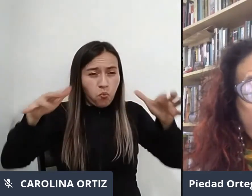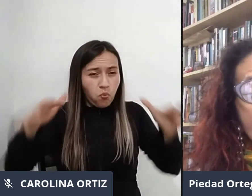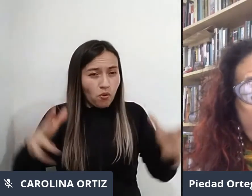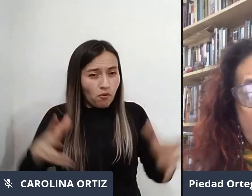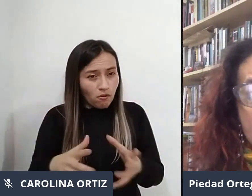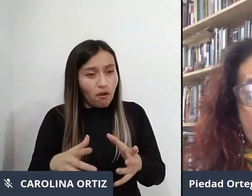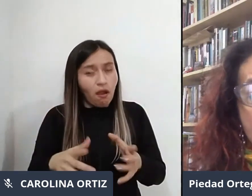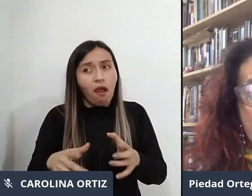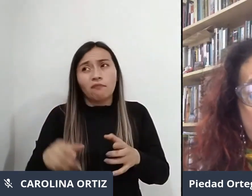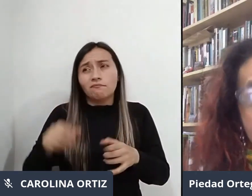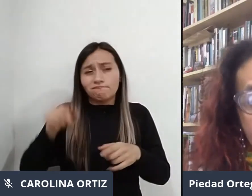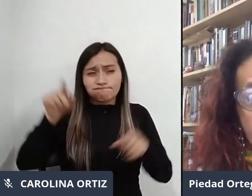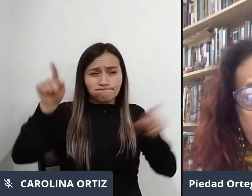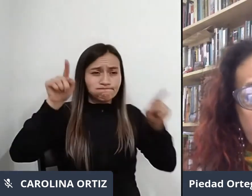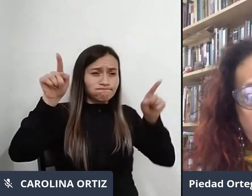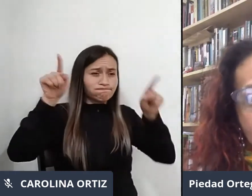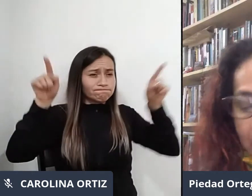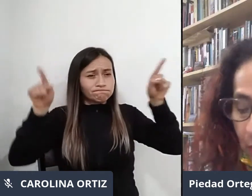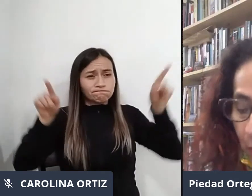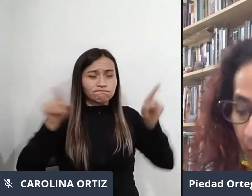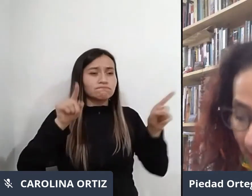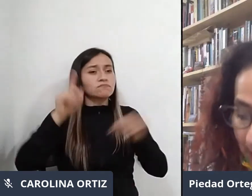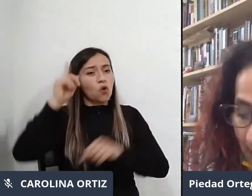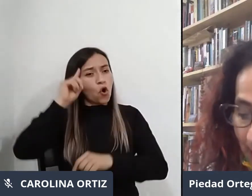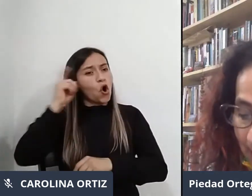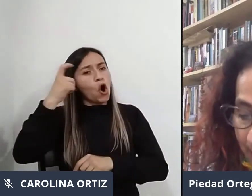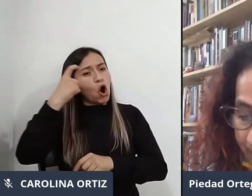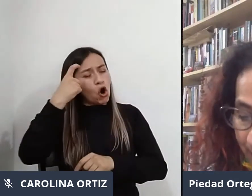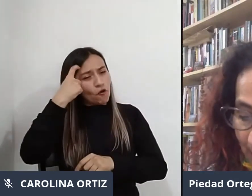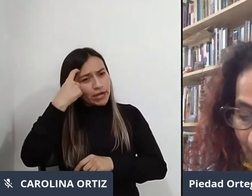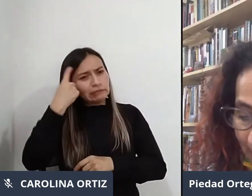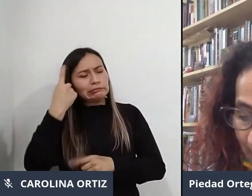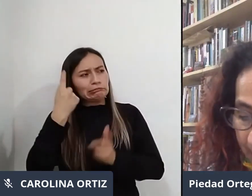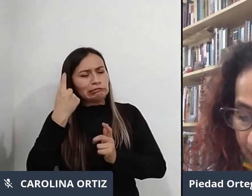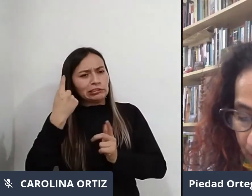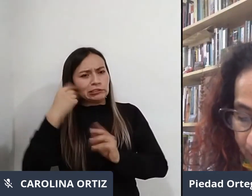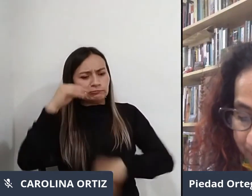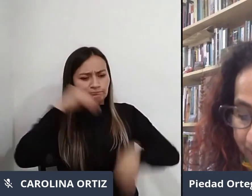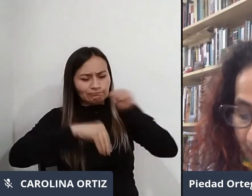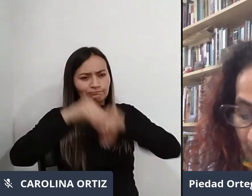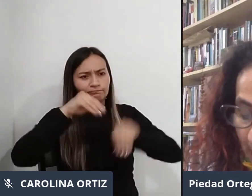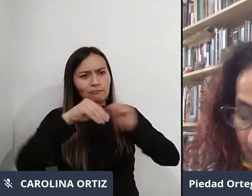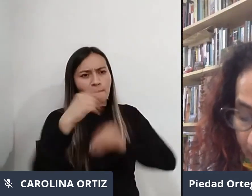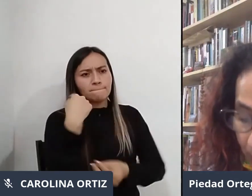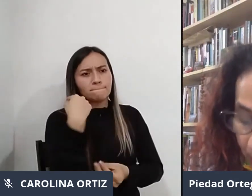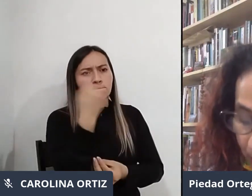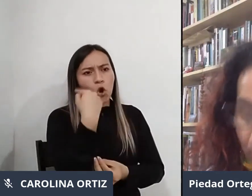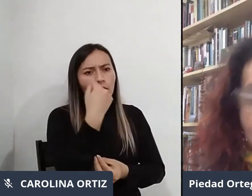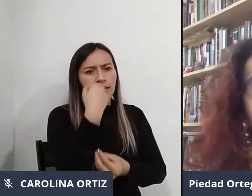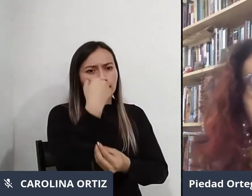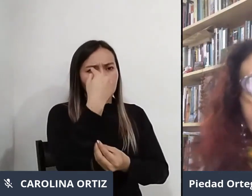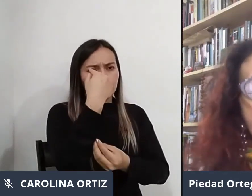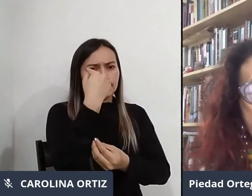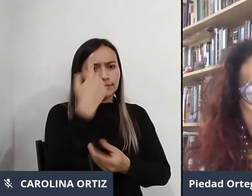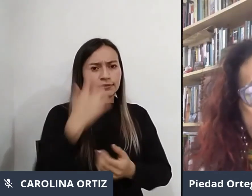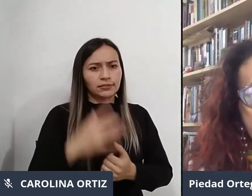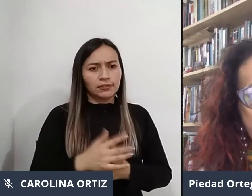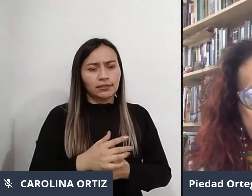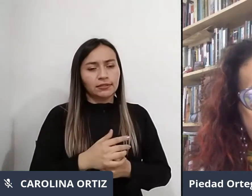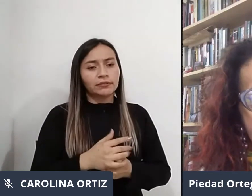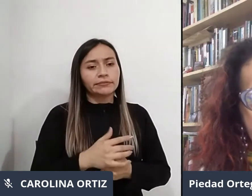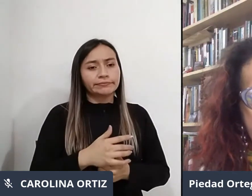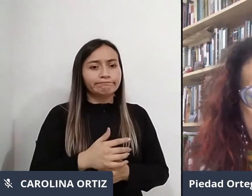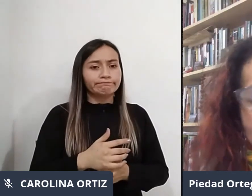gobiernos están implementando políticas de excepción en torno a la